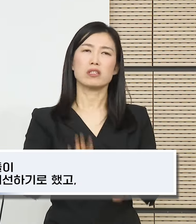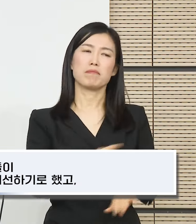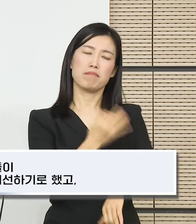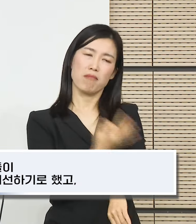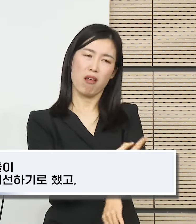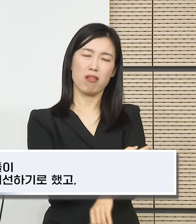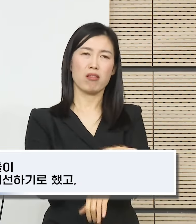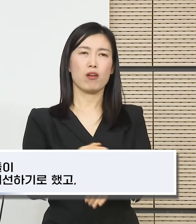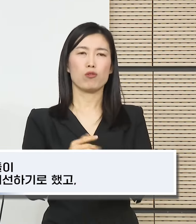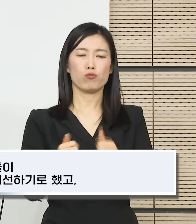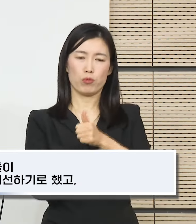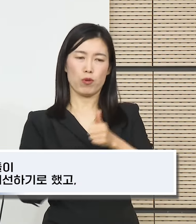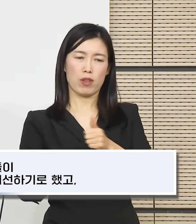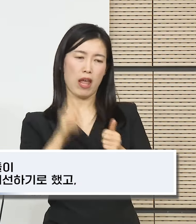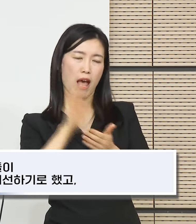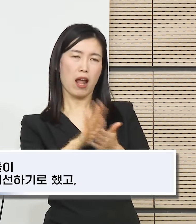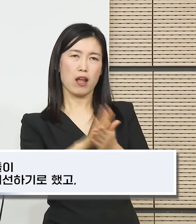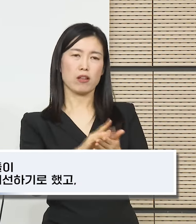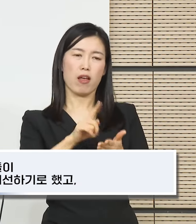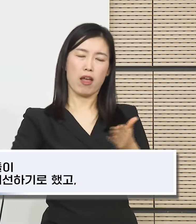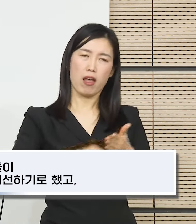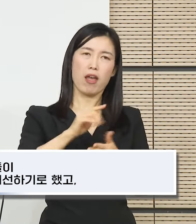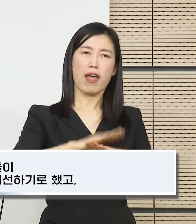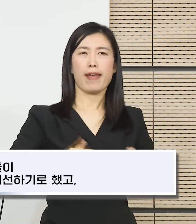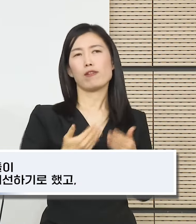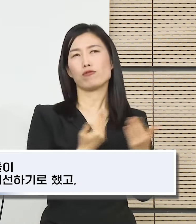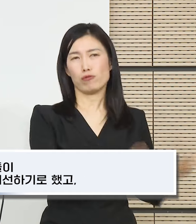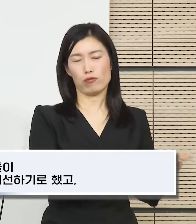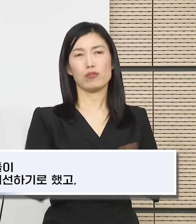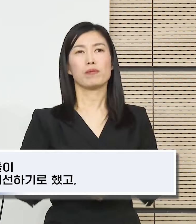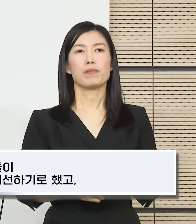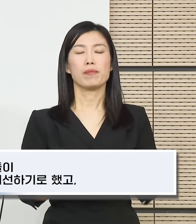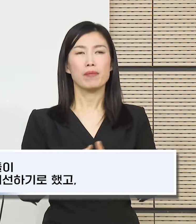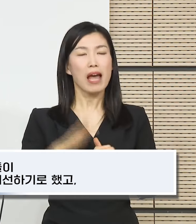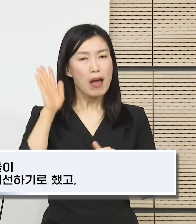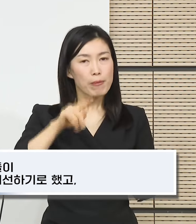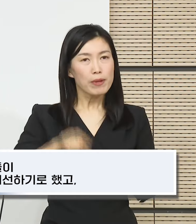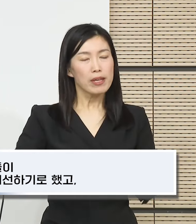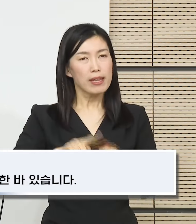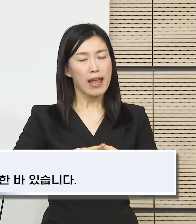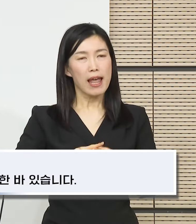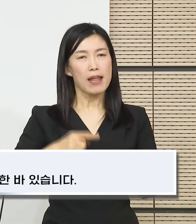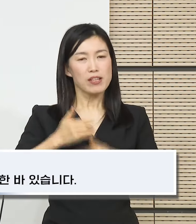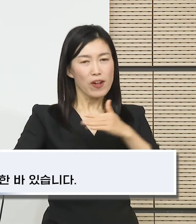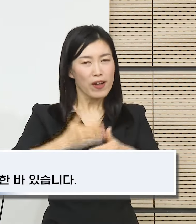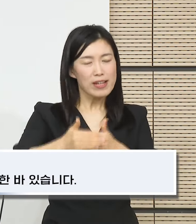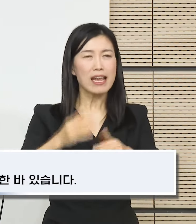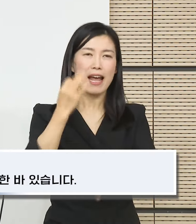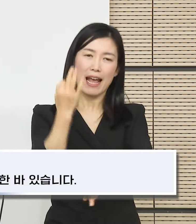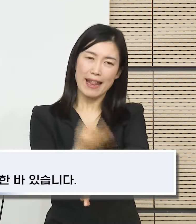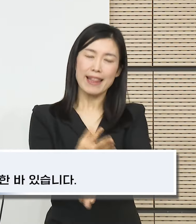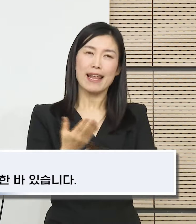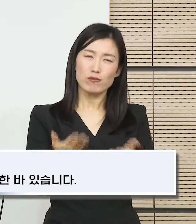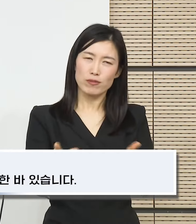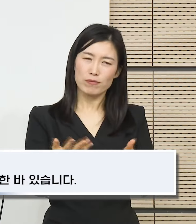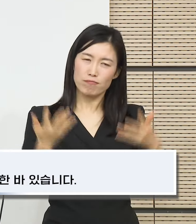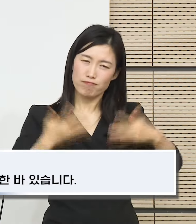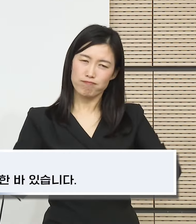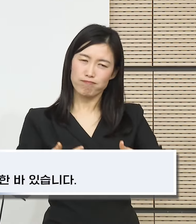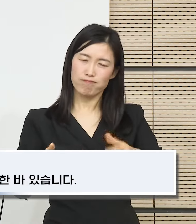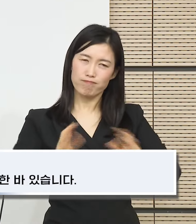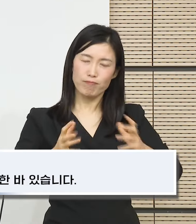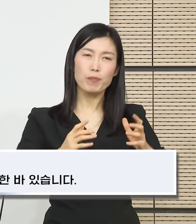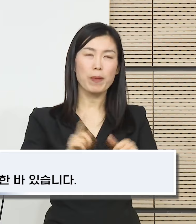의사들이 진료에 전념할 수 있도록 수사에 관한 절차를 개선하기로 했고 이에 따라 법무부는 지난 2월